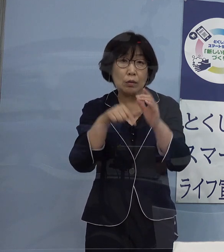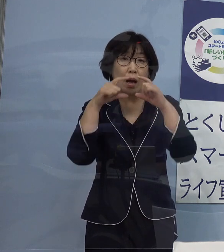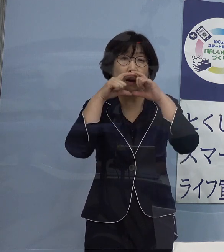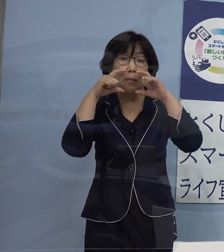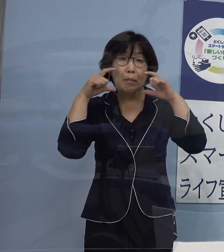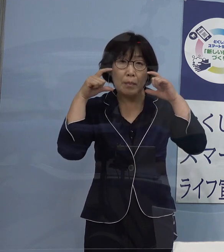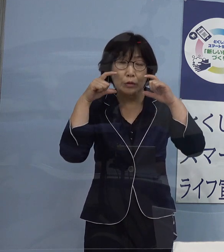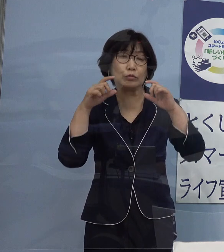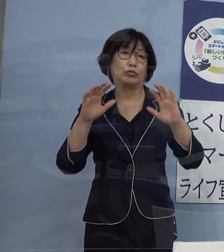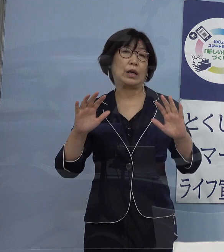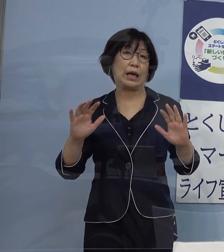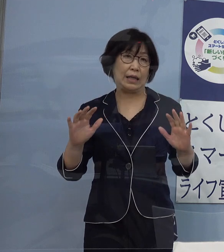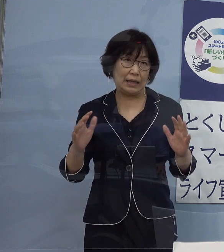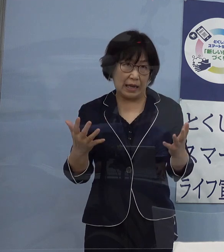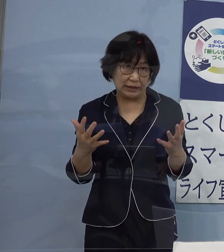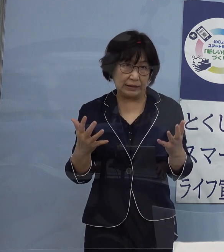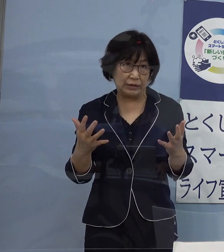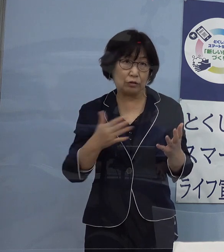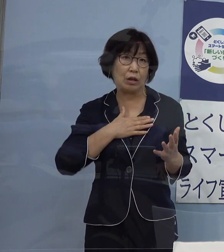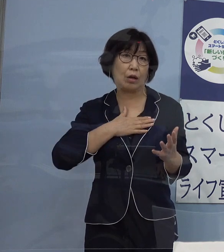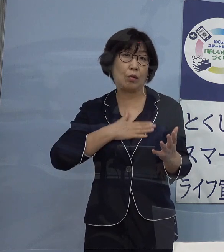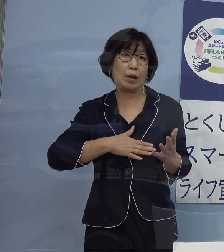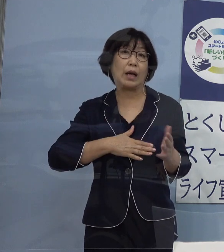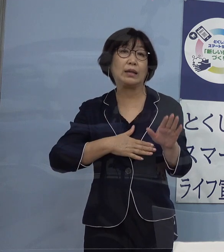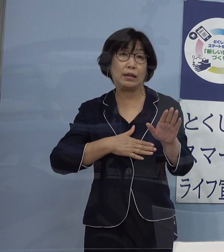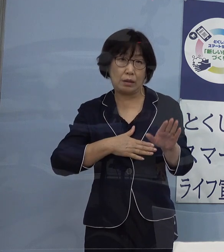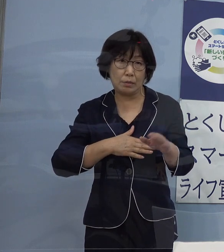をしていないということが分かっております。